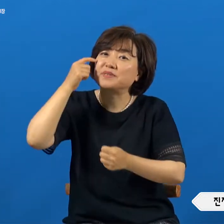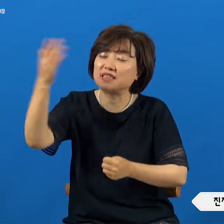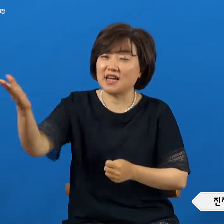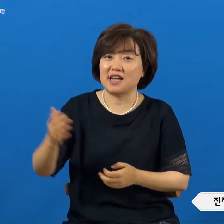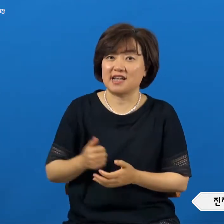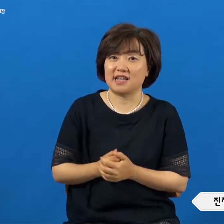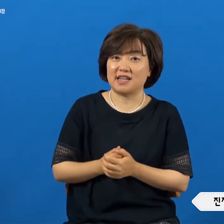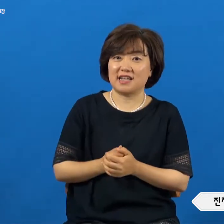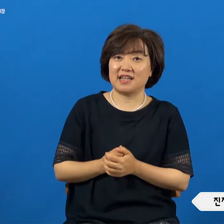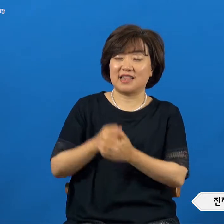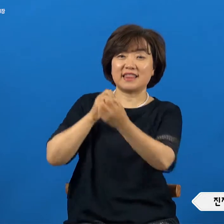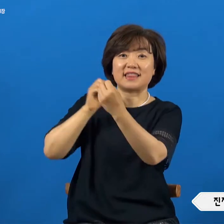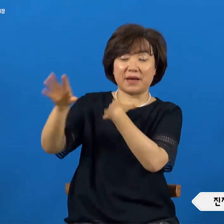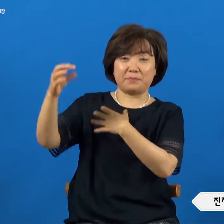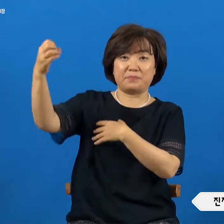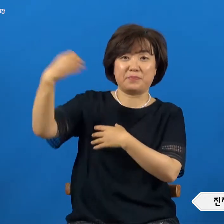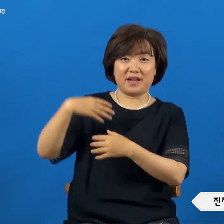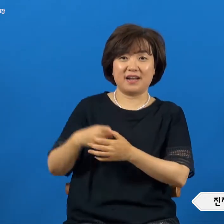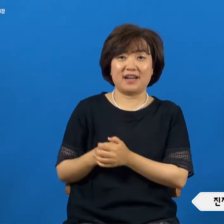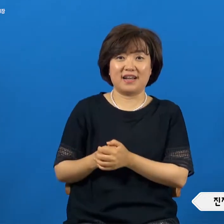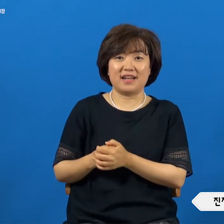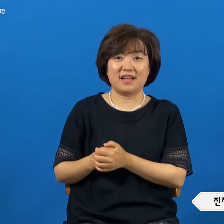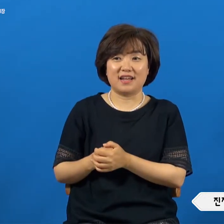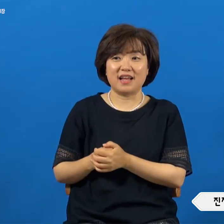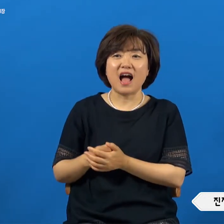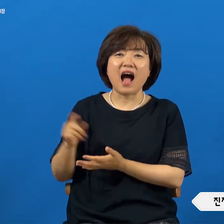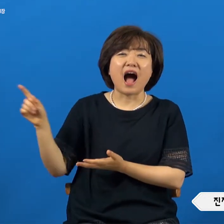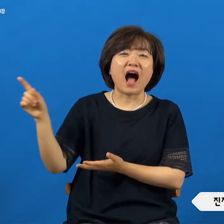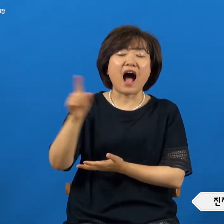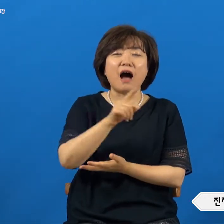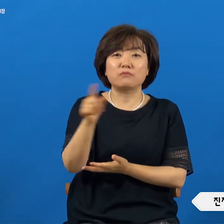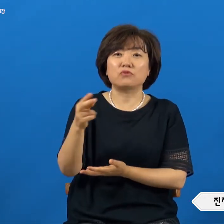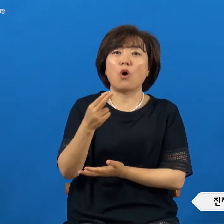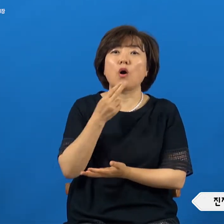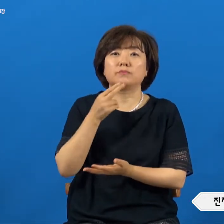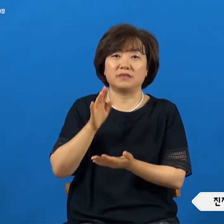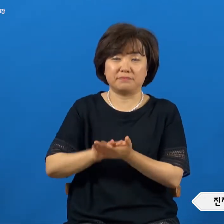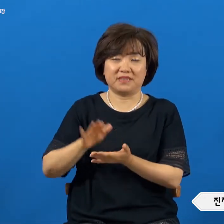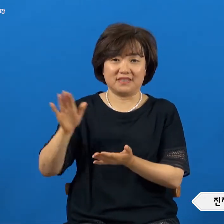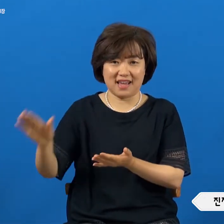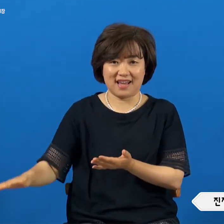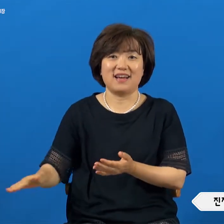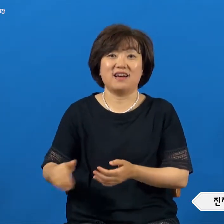많습니까? 답이 이렇게 나왔습니다. 아무도 없습니다.